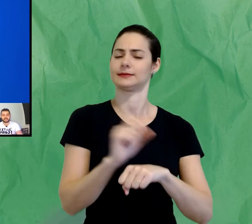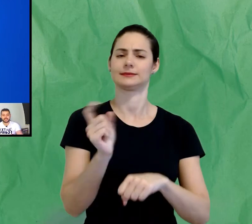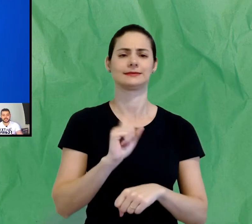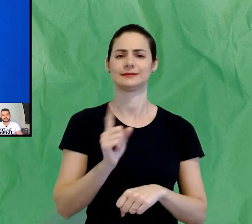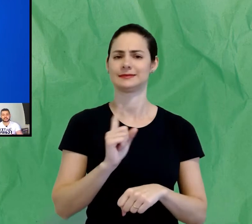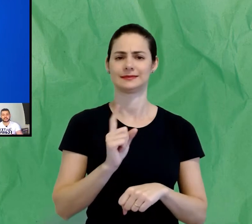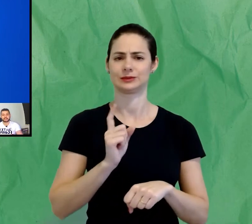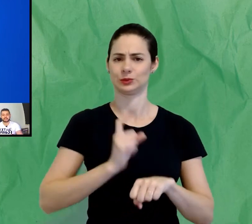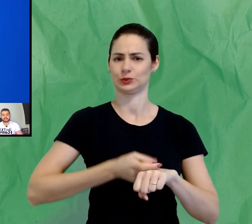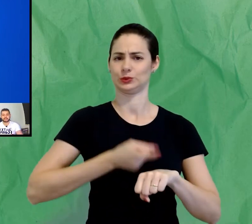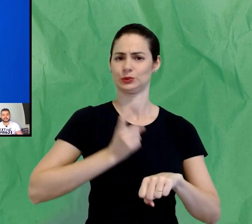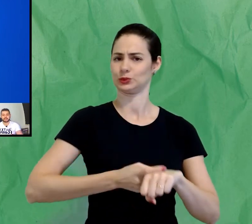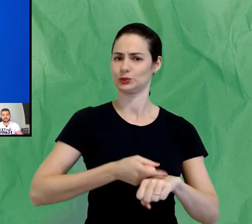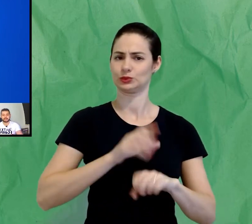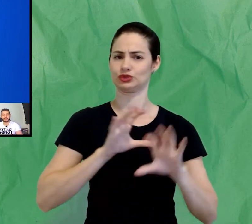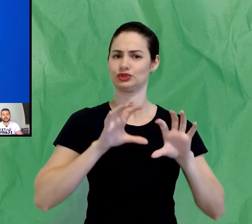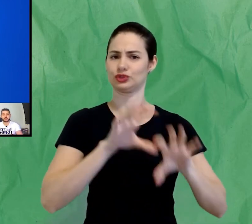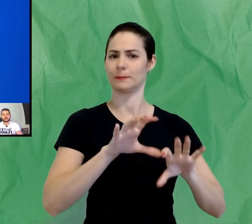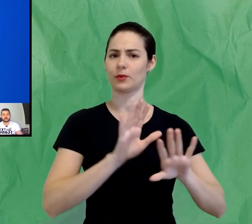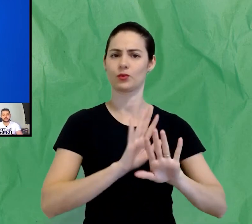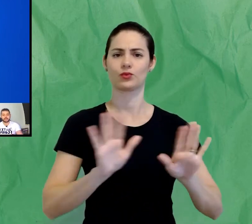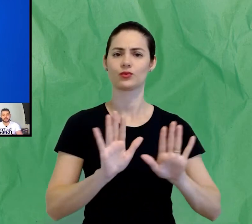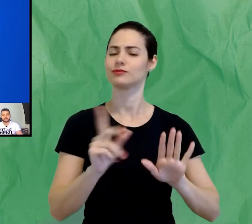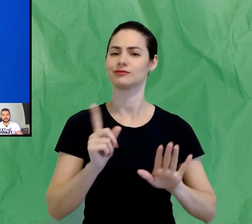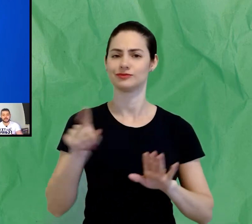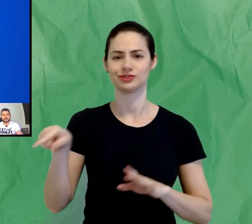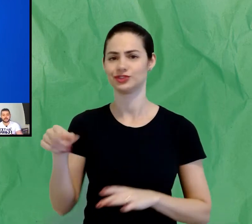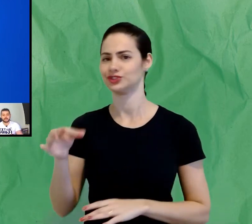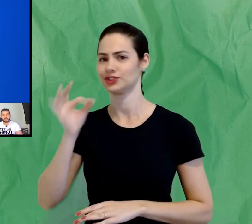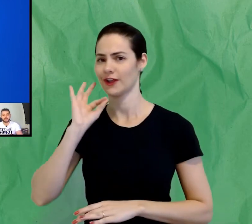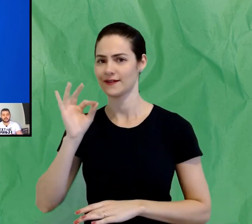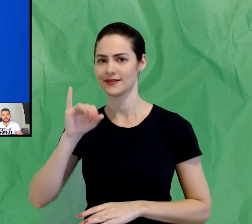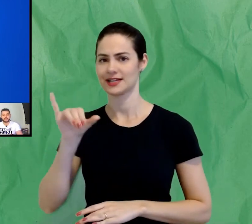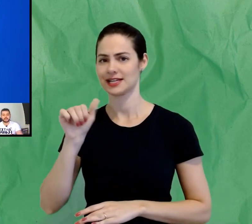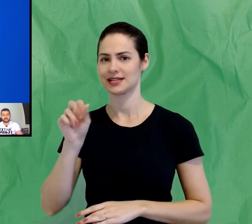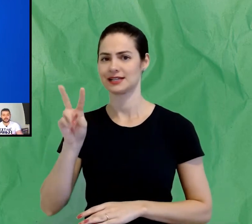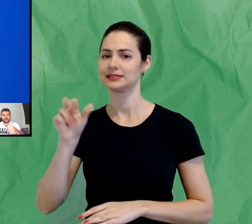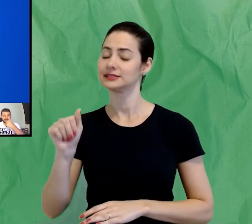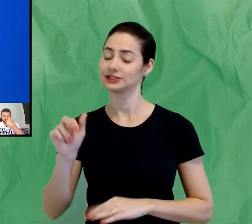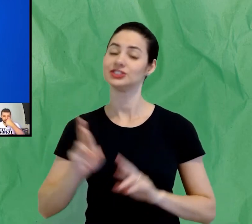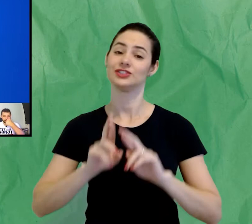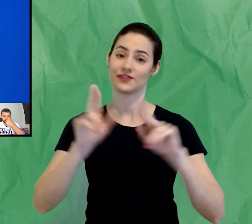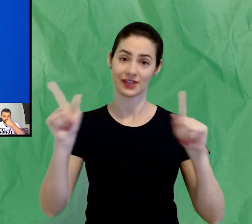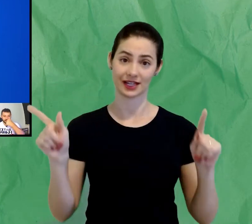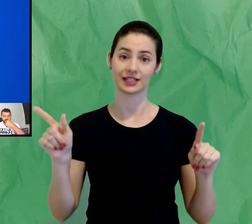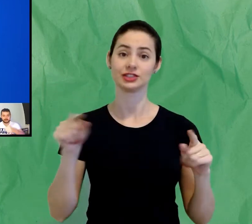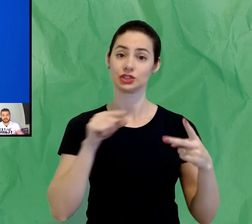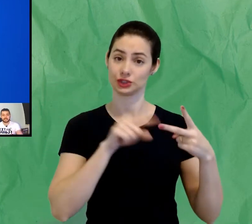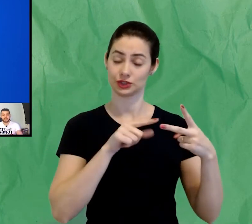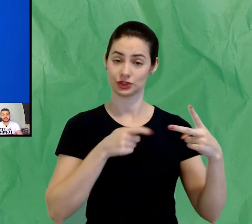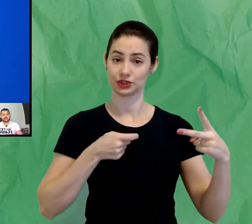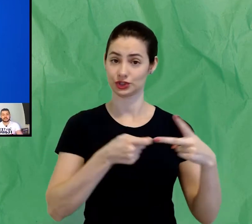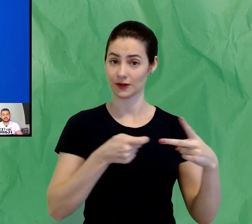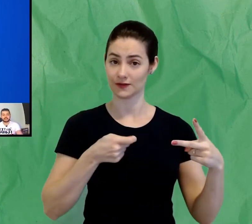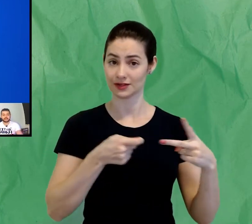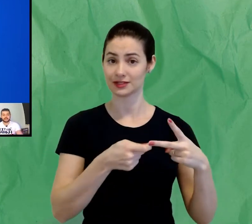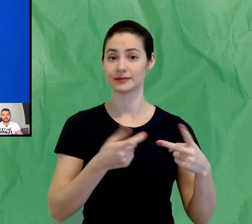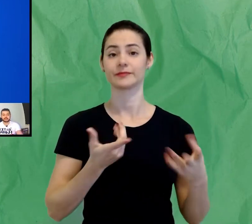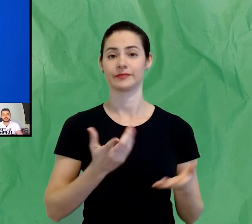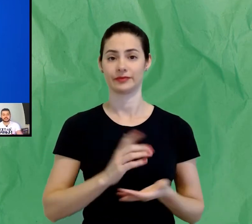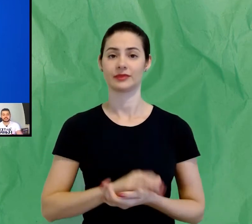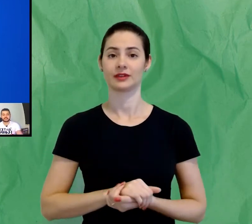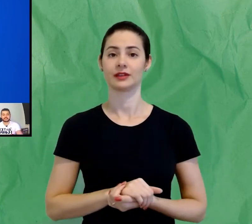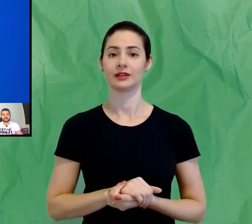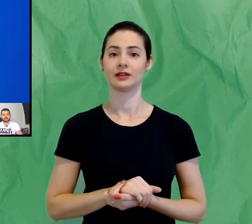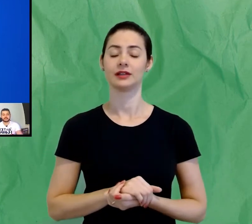aquela checagem rígida de tipos como o Java. Quando a gente cria uma variável com JavaScript, não há necessidade